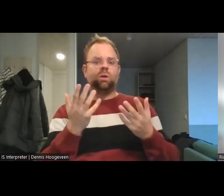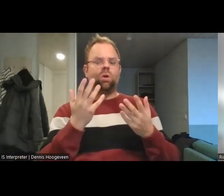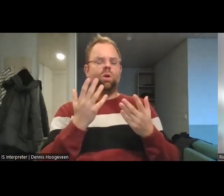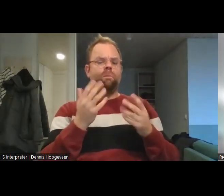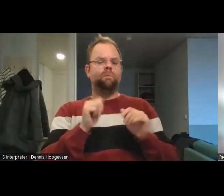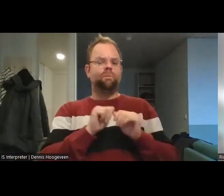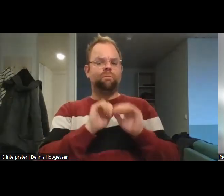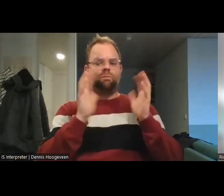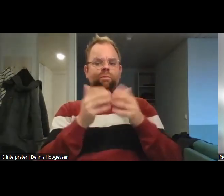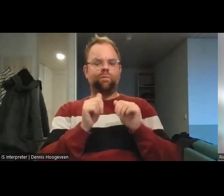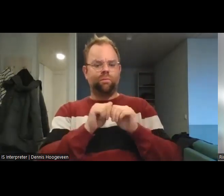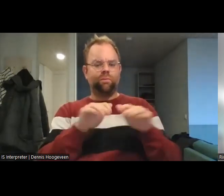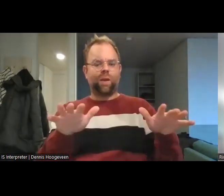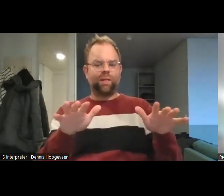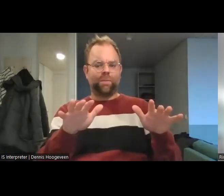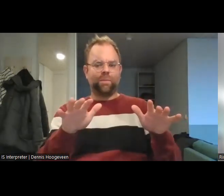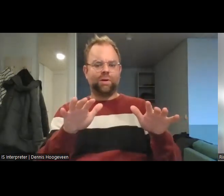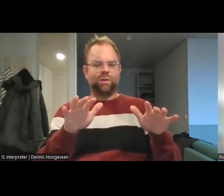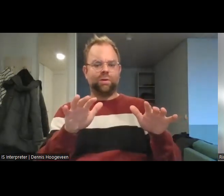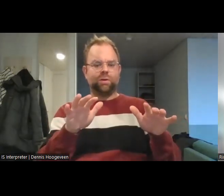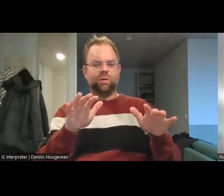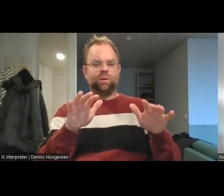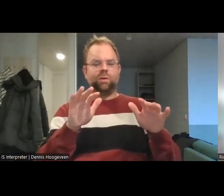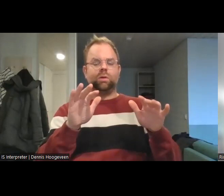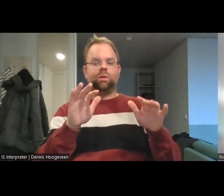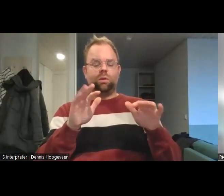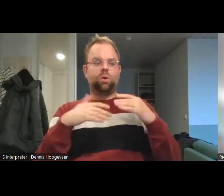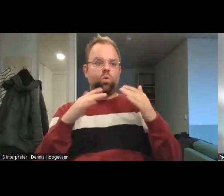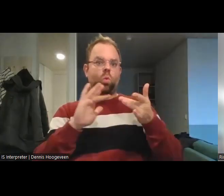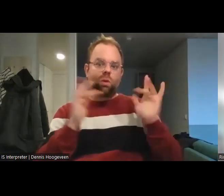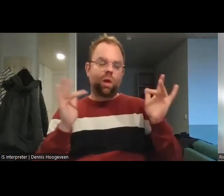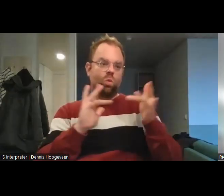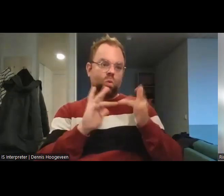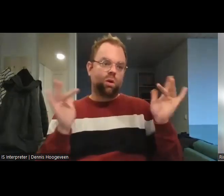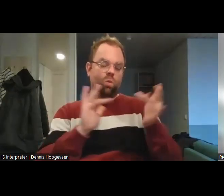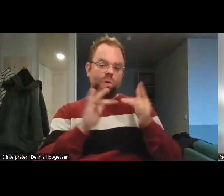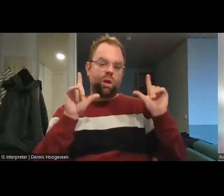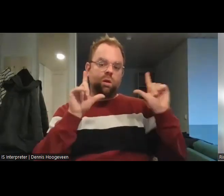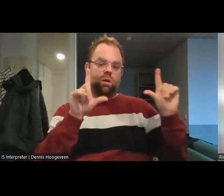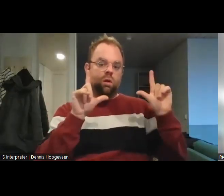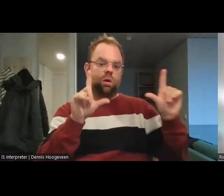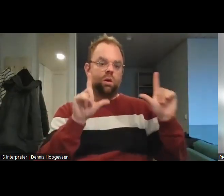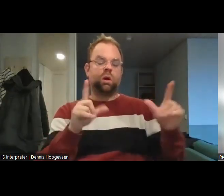en personne, parce que c'est pas vraiment facile d'avoir des rencontres en ligne.